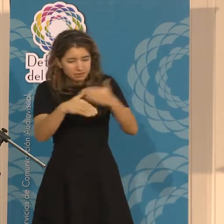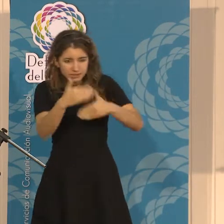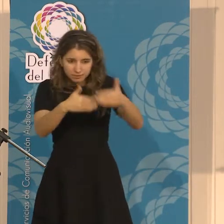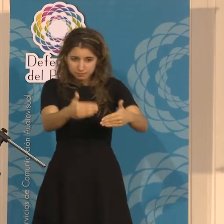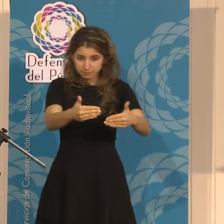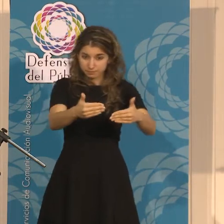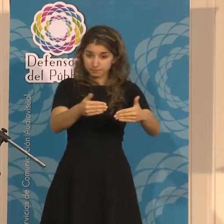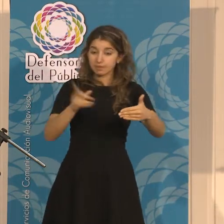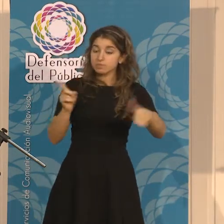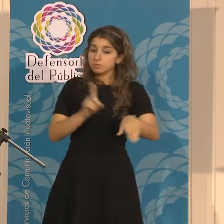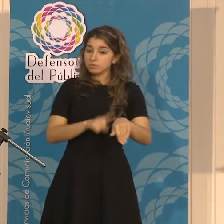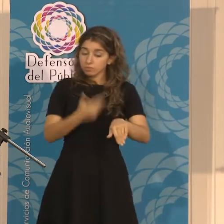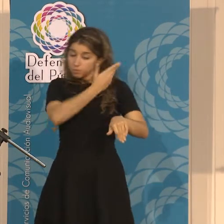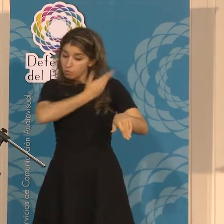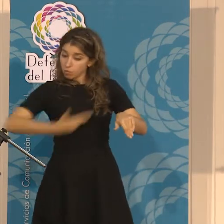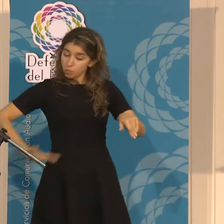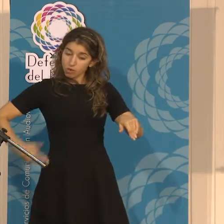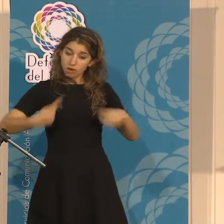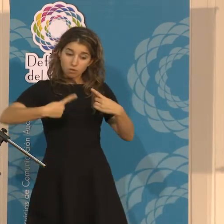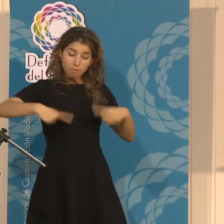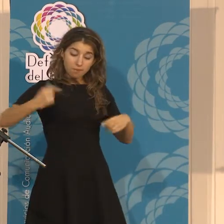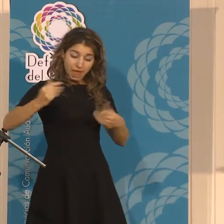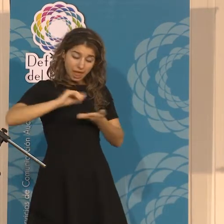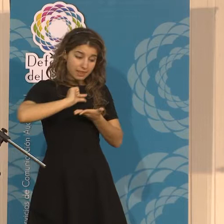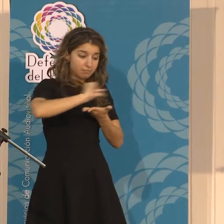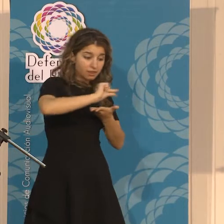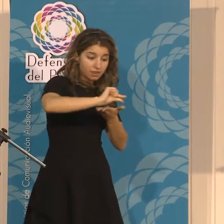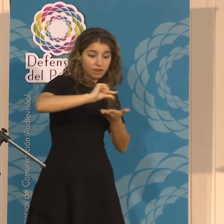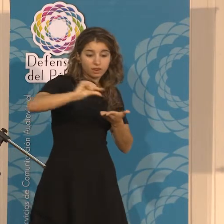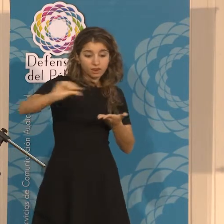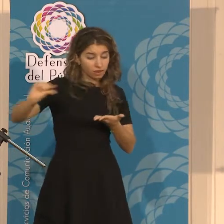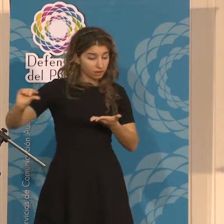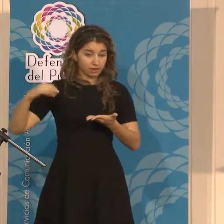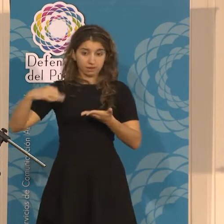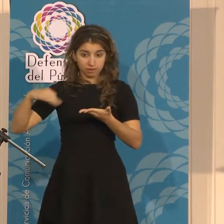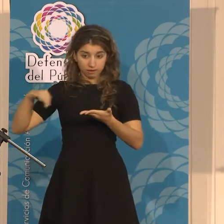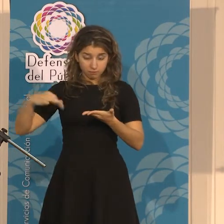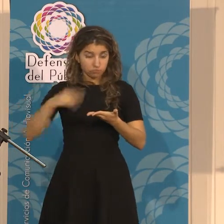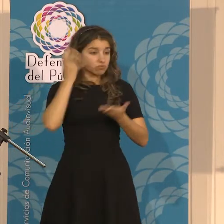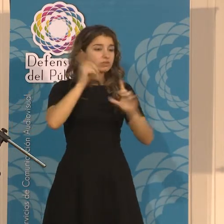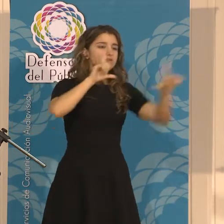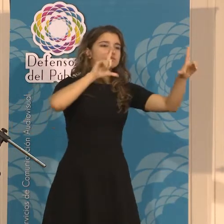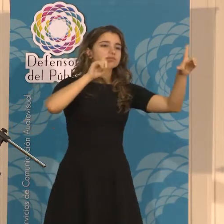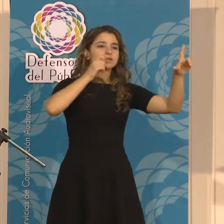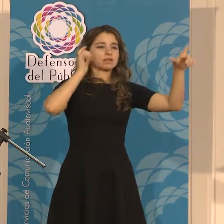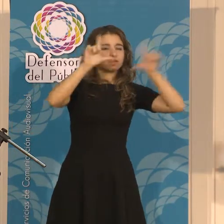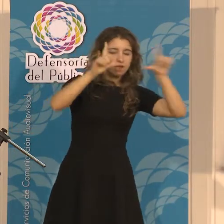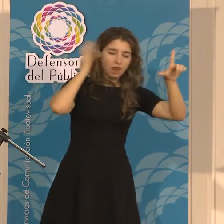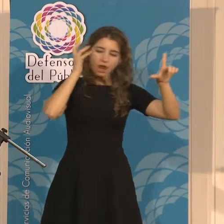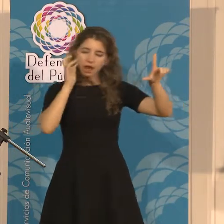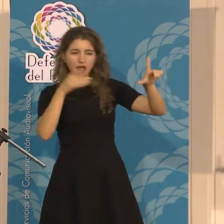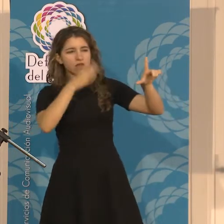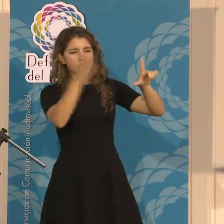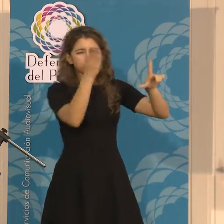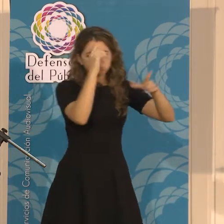que las políticas públicas equipar en el destino de los recursos públicos destinados al fortalecimiento de la producción de contenidos entre el sector audiovisual y